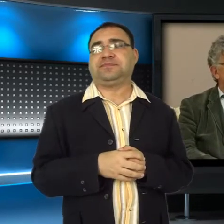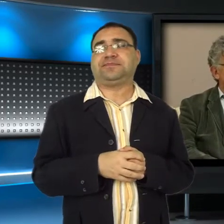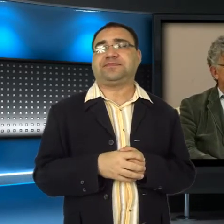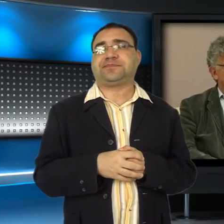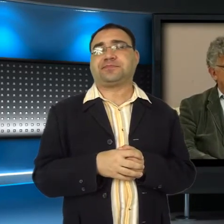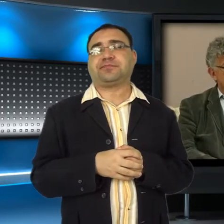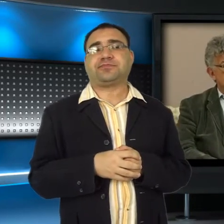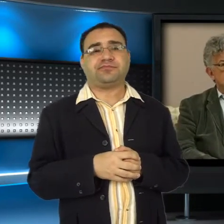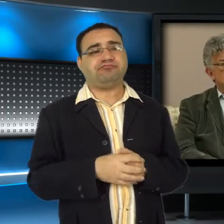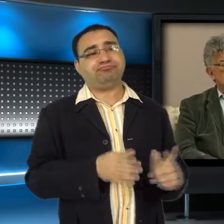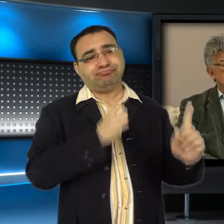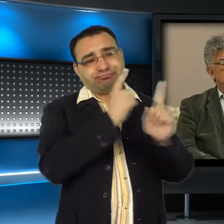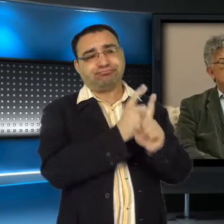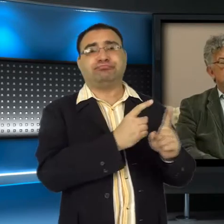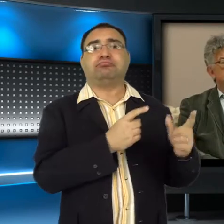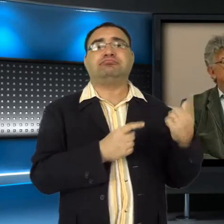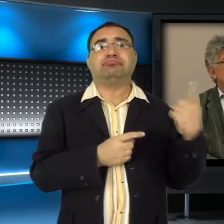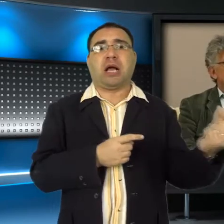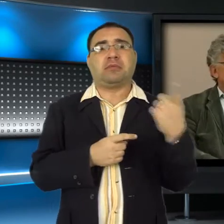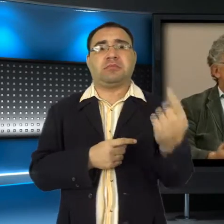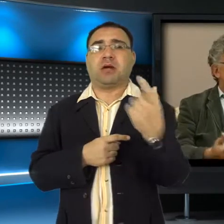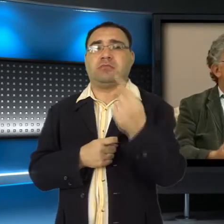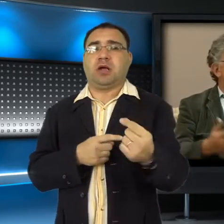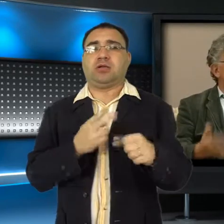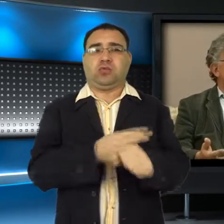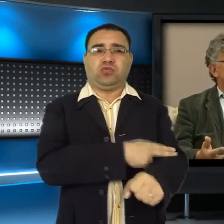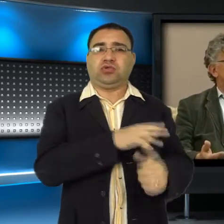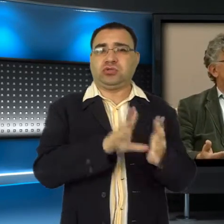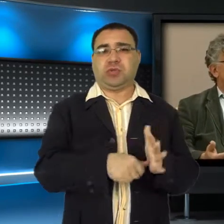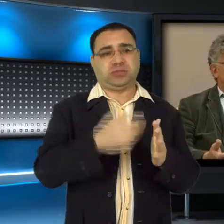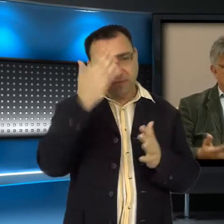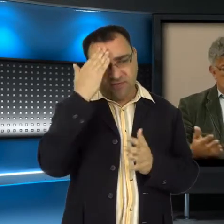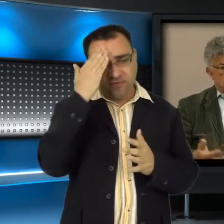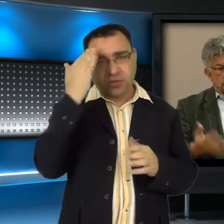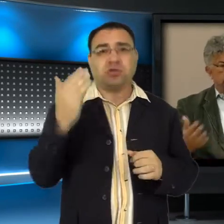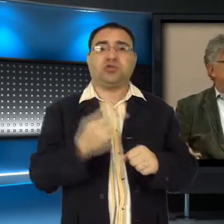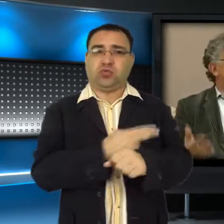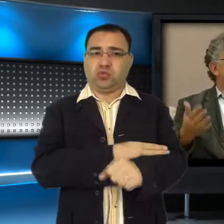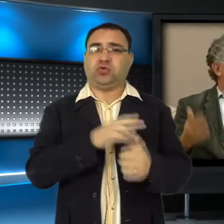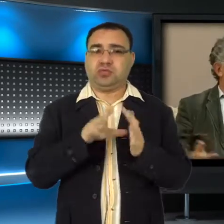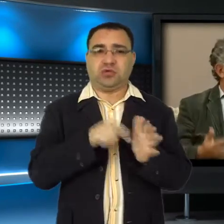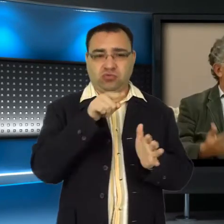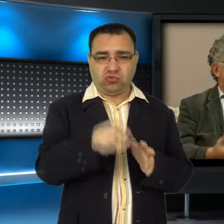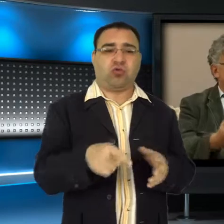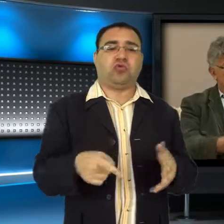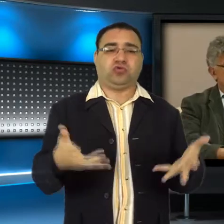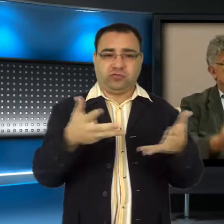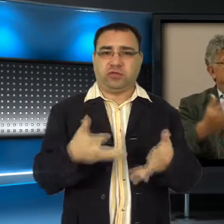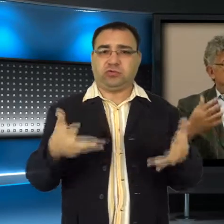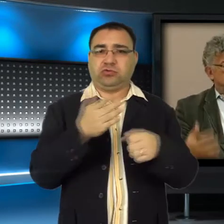w relacjach partnerskich z Urzędem Miejskim jest to zupełnie jasne, że to stowarzyszenie tych